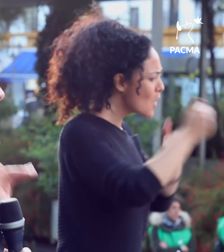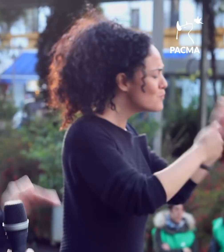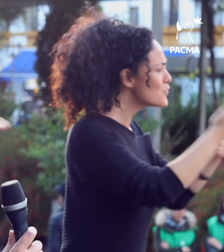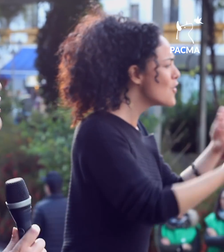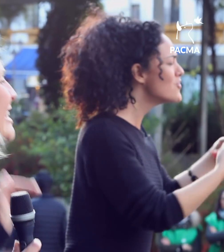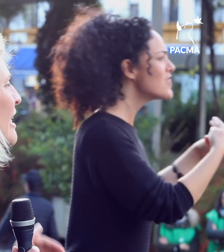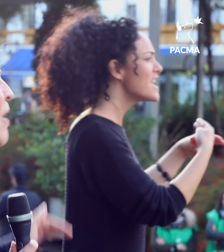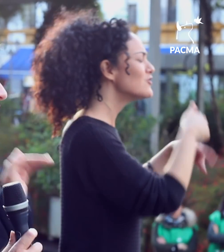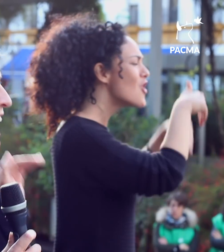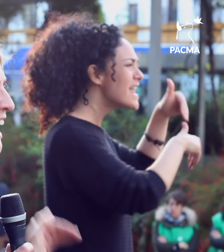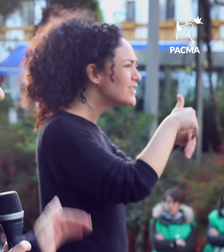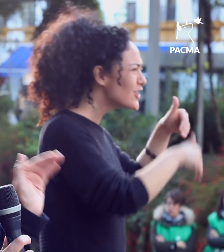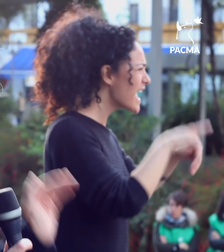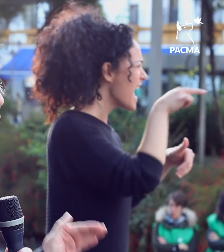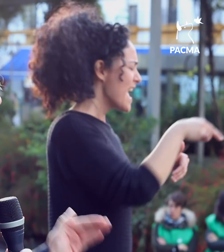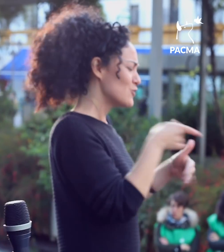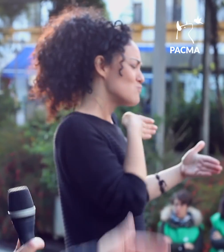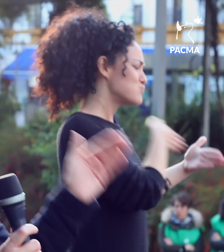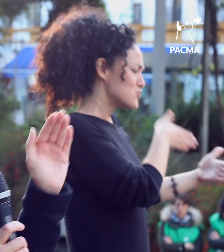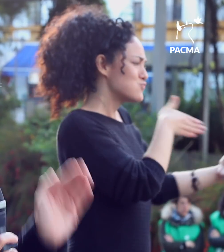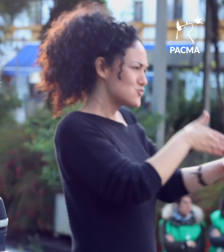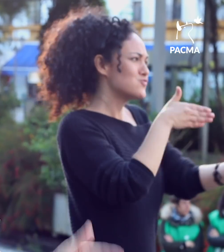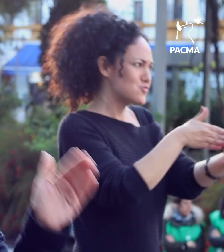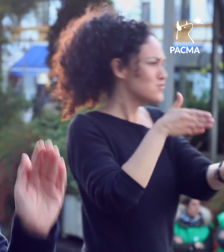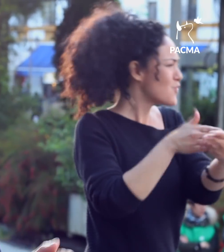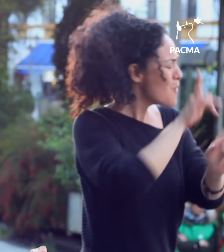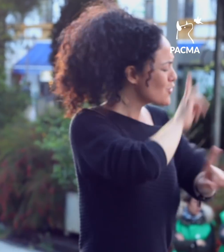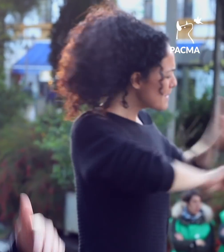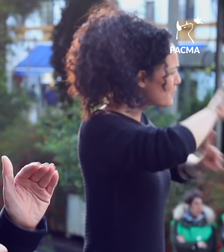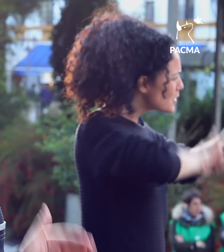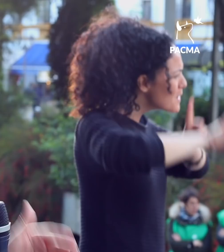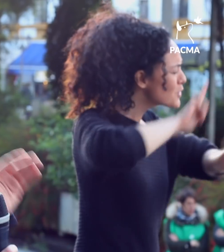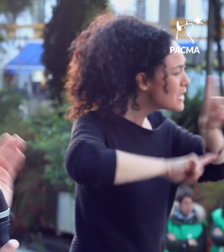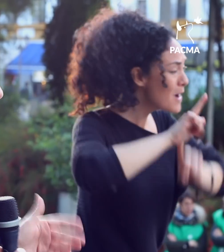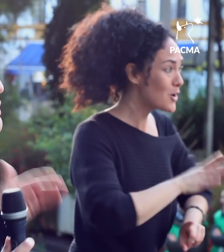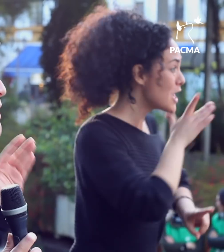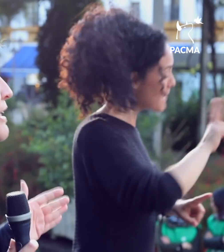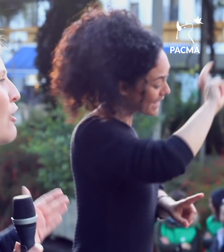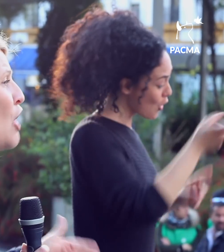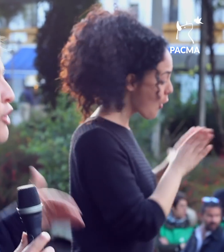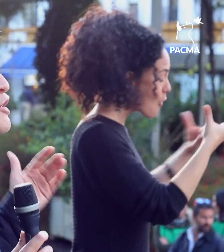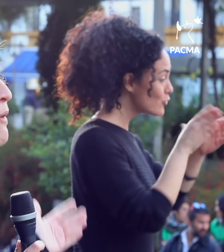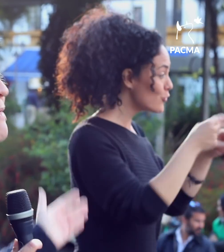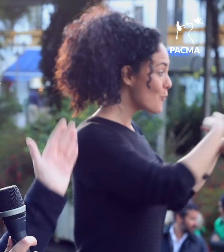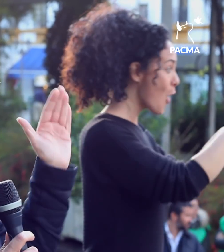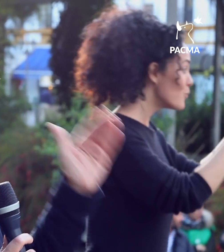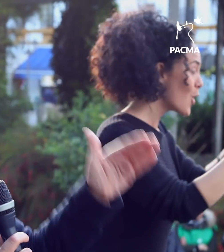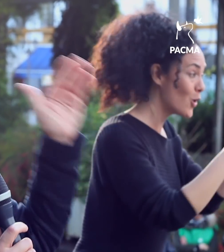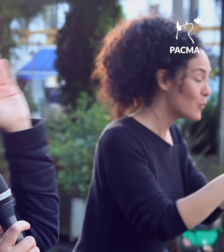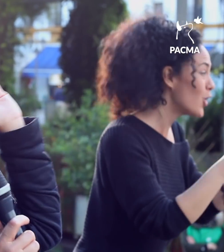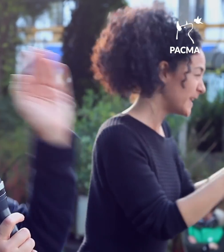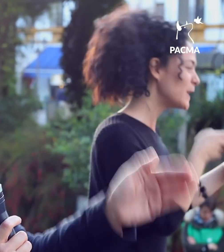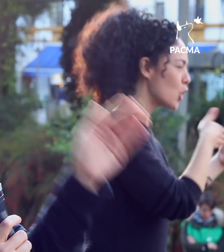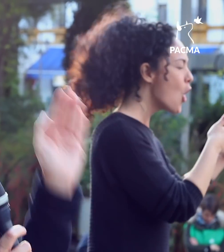electoral es una continua carrera de obstáculos, de impedimentos y de retos que el resto de partidos políticos nos ponen para